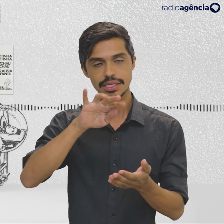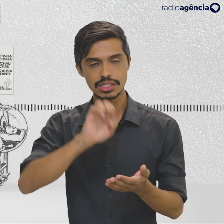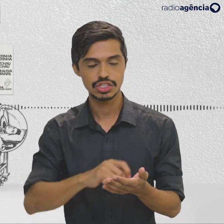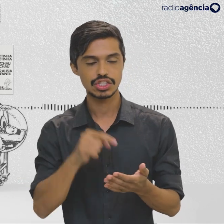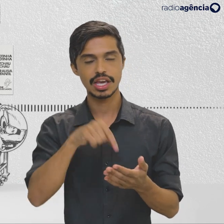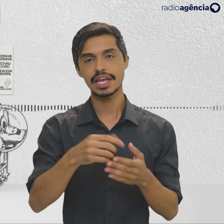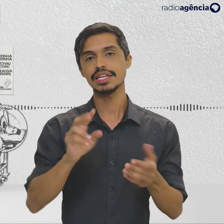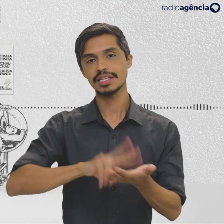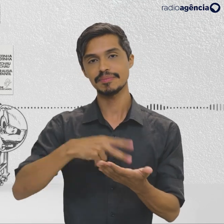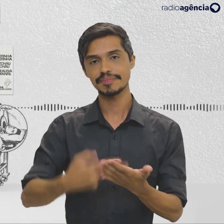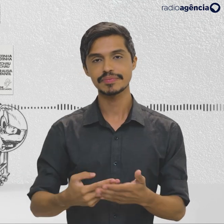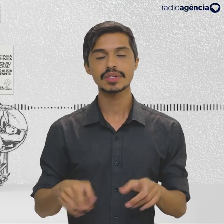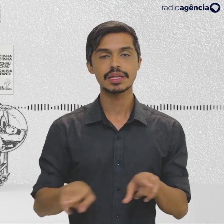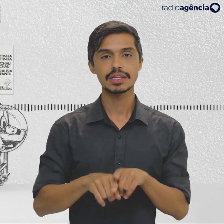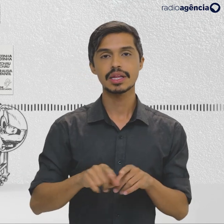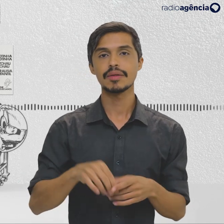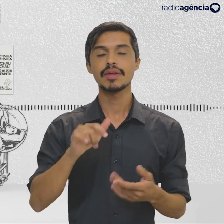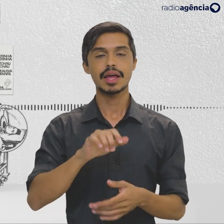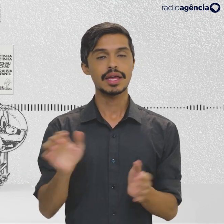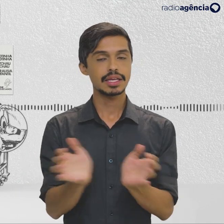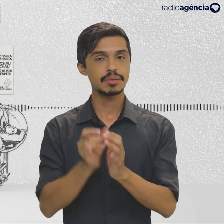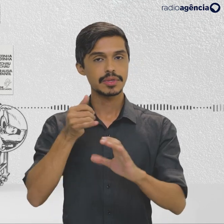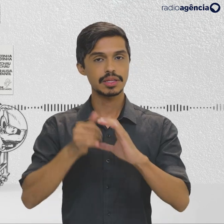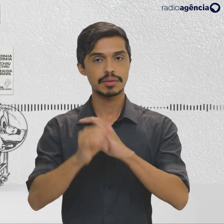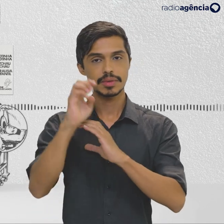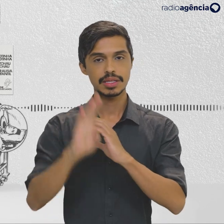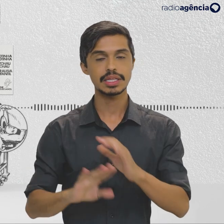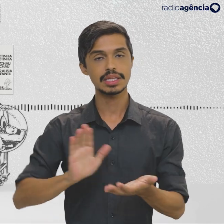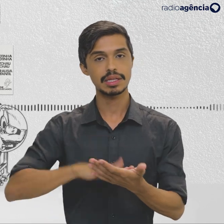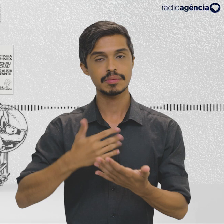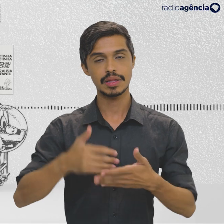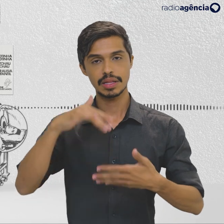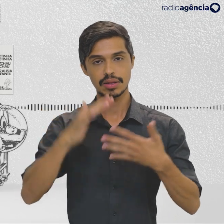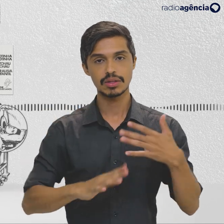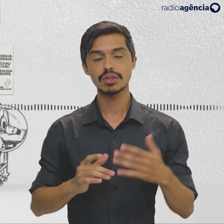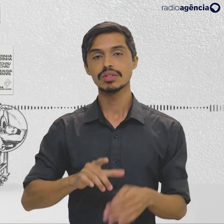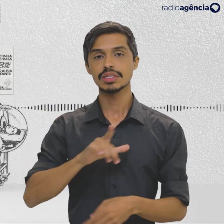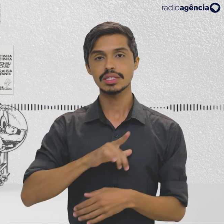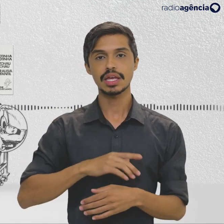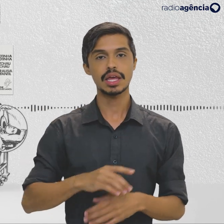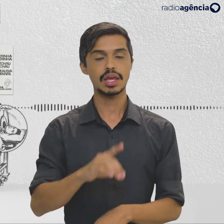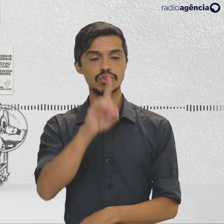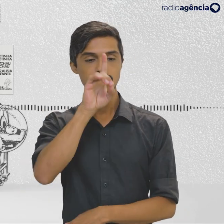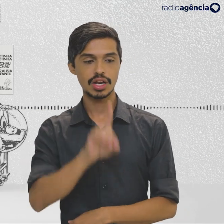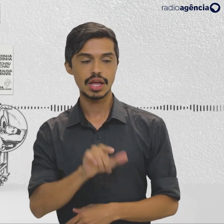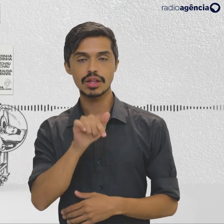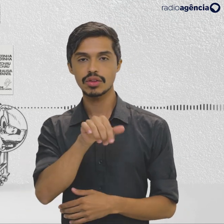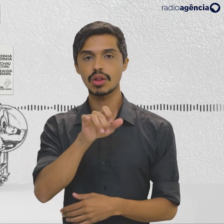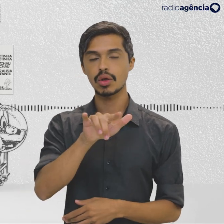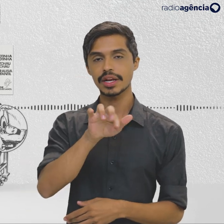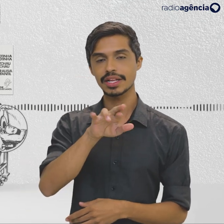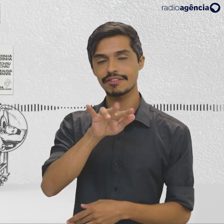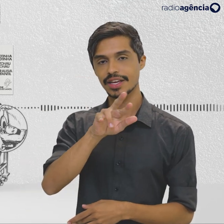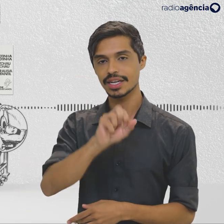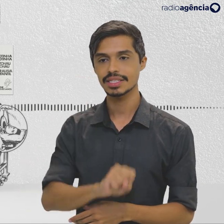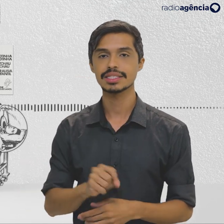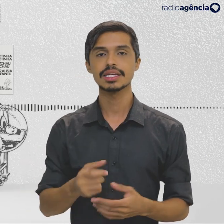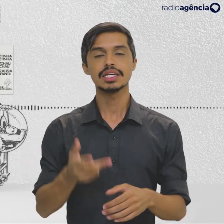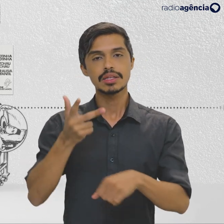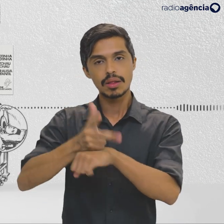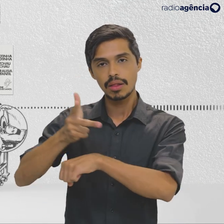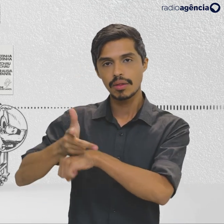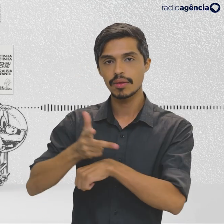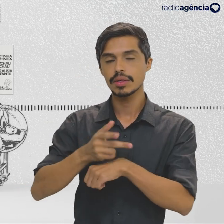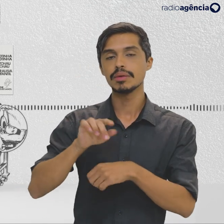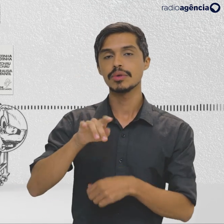lunet voltando pros créditos a equipe da EBC faz a interpretação em libras com direção de vídeo de Lorena Veras e